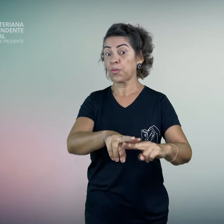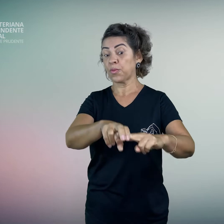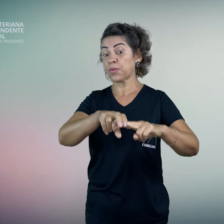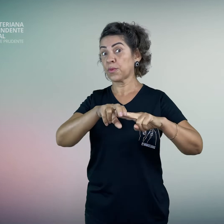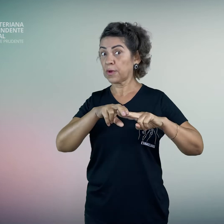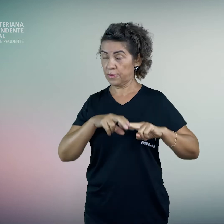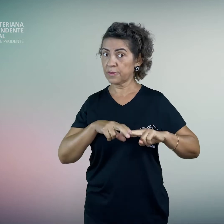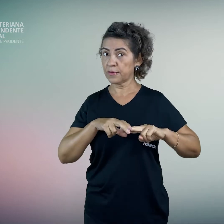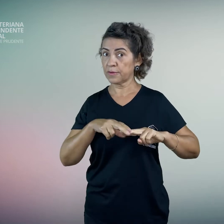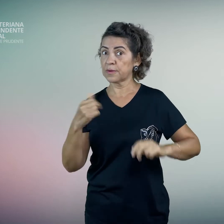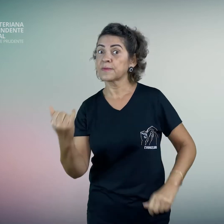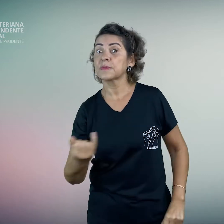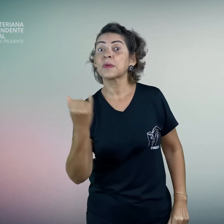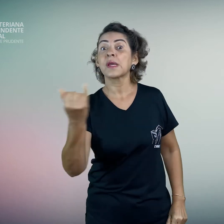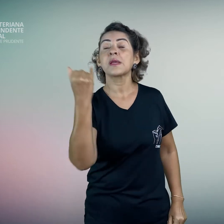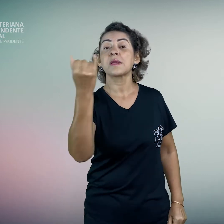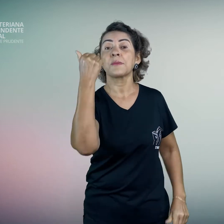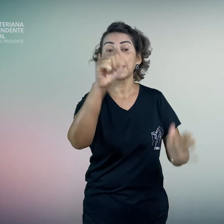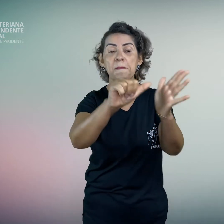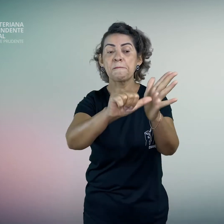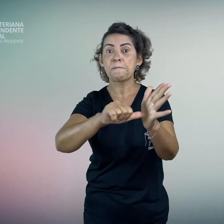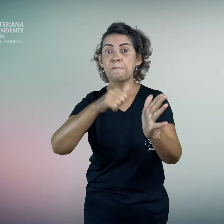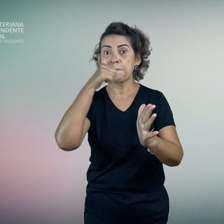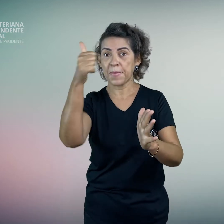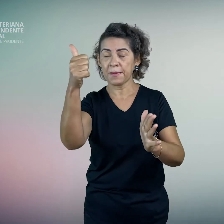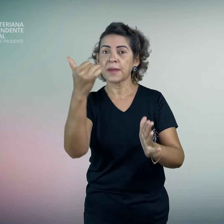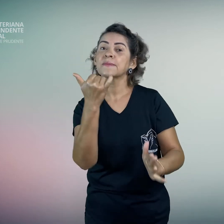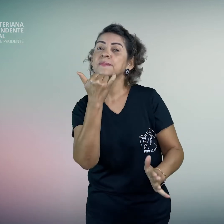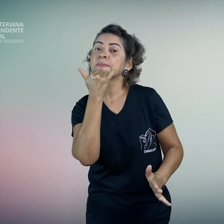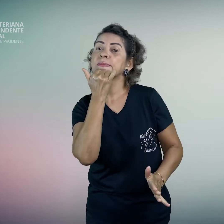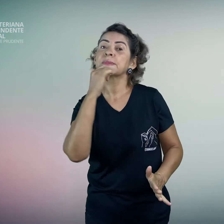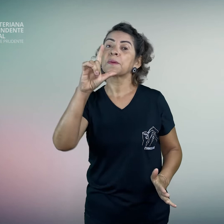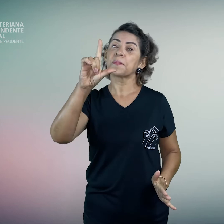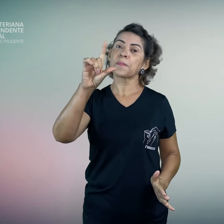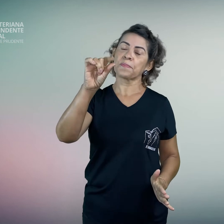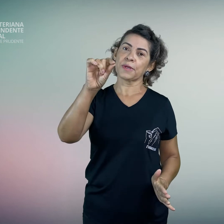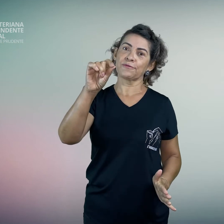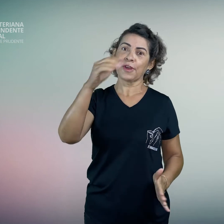Por isso, a importância do perdão e da confiança na justiça de Deus.